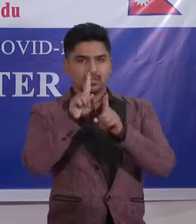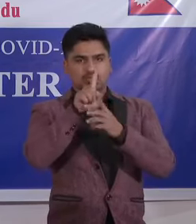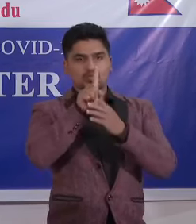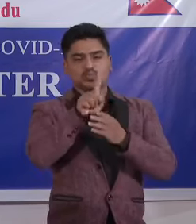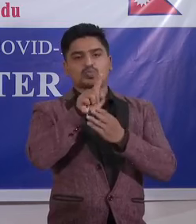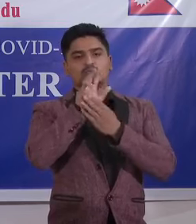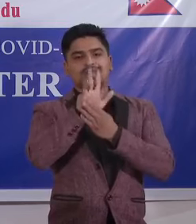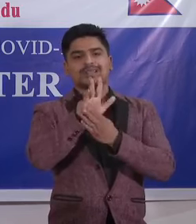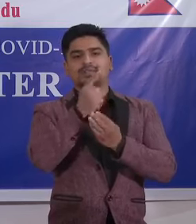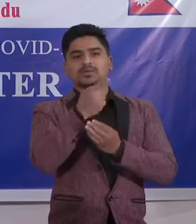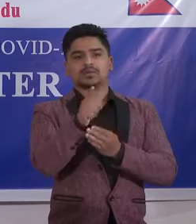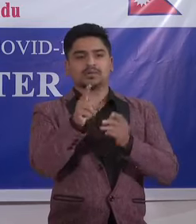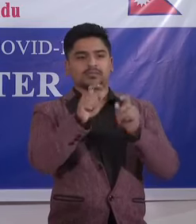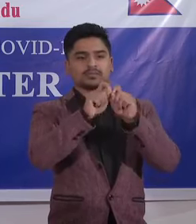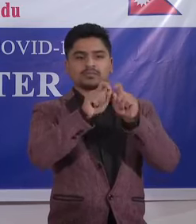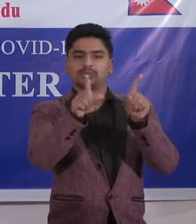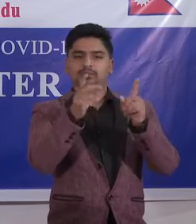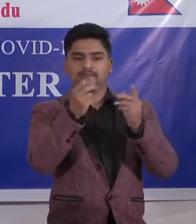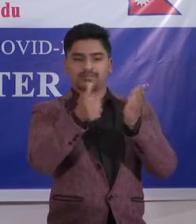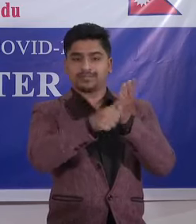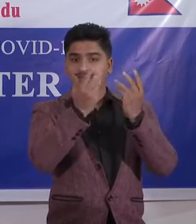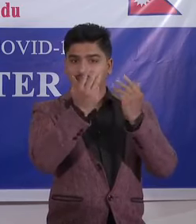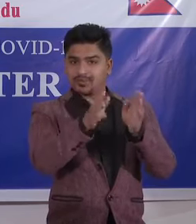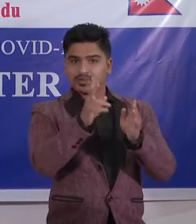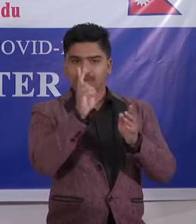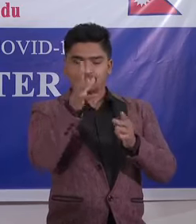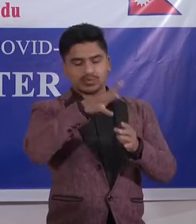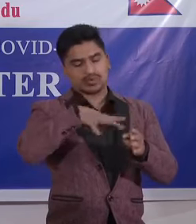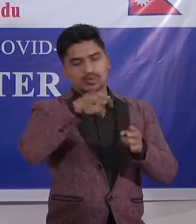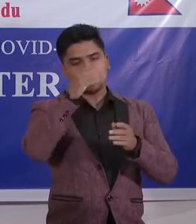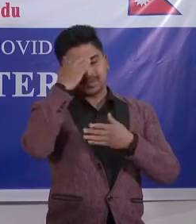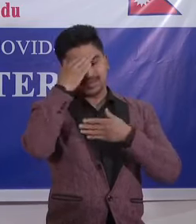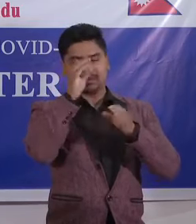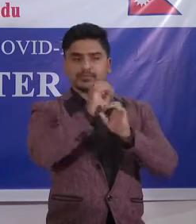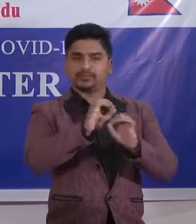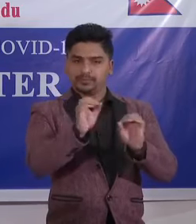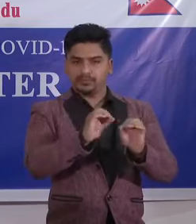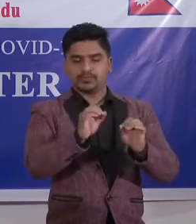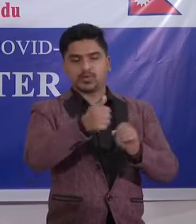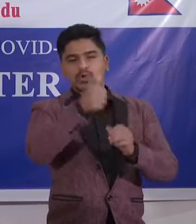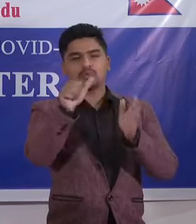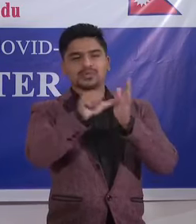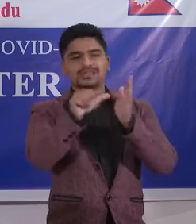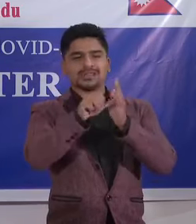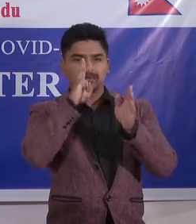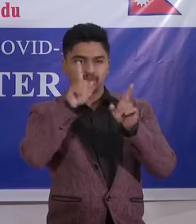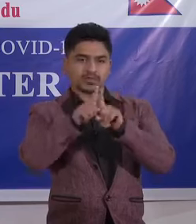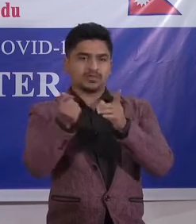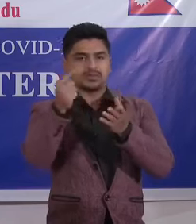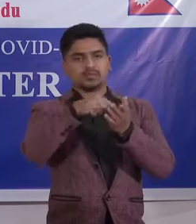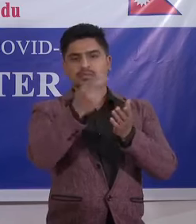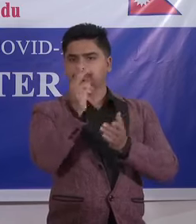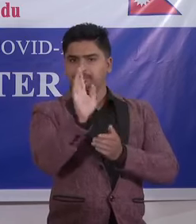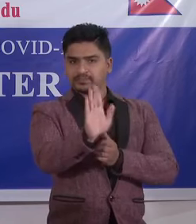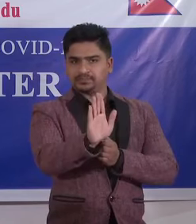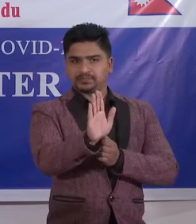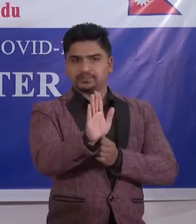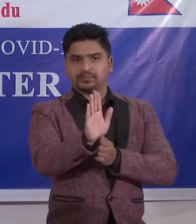परिक्षन समपन्न भयको छो, रो इटेस्ट अरु नेगेटिव छन, अन्य जिल्ला अरुमा पनी शुरु भयको छो,